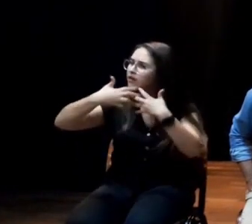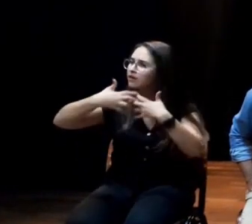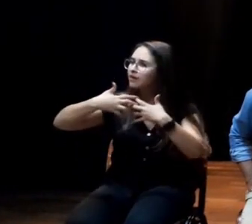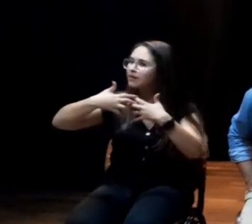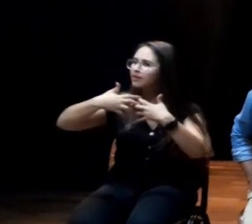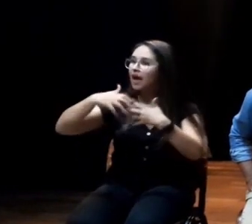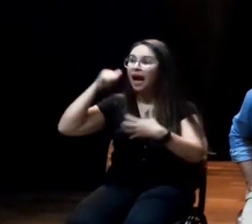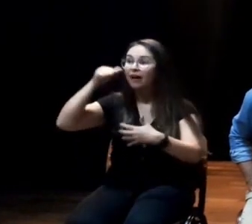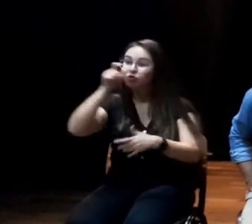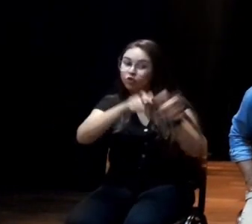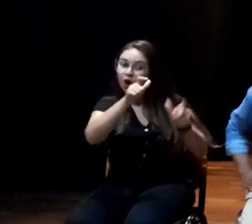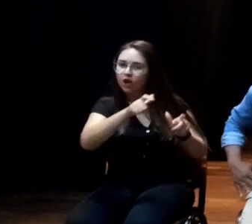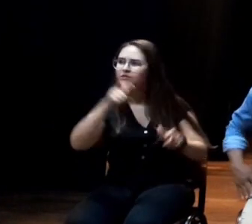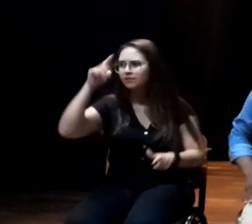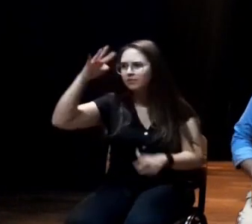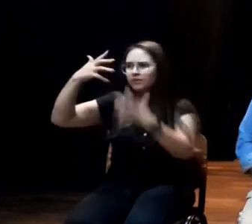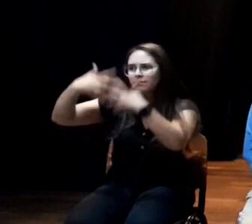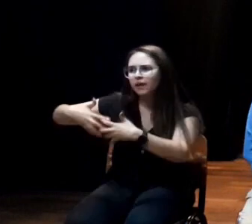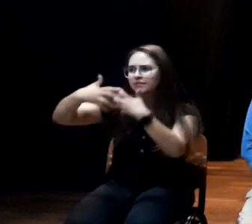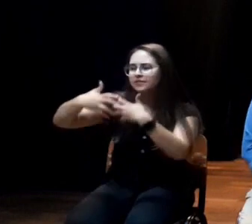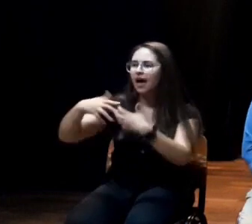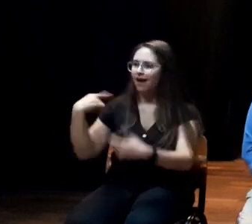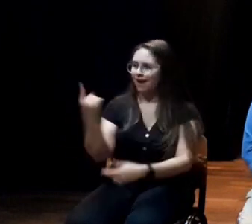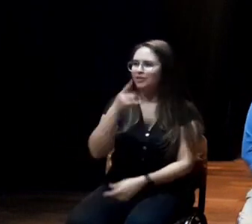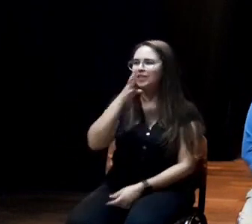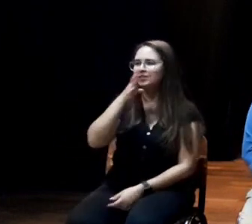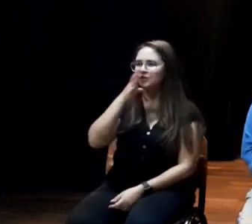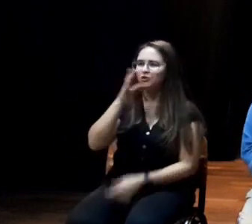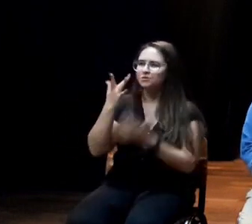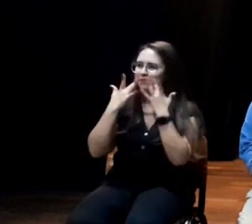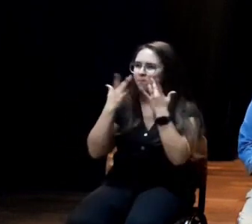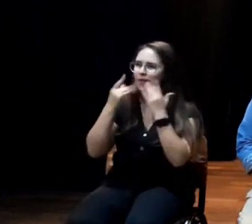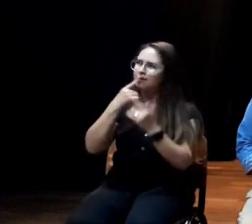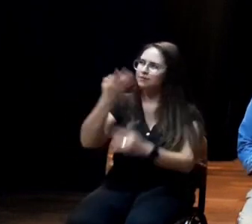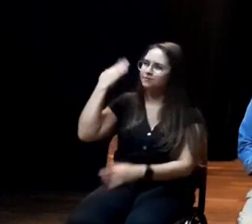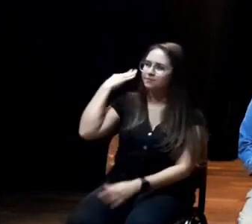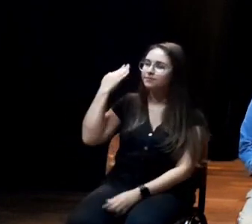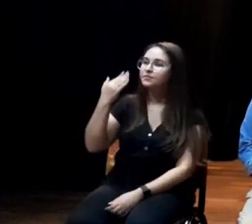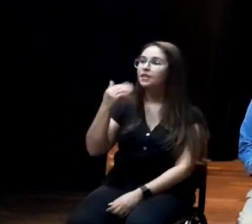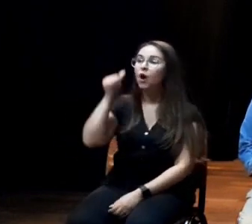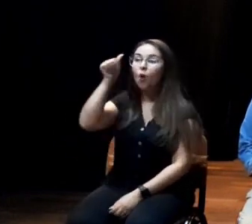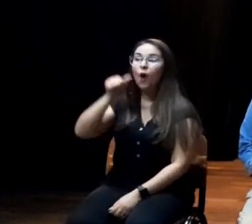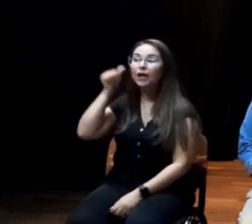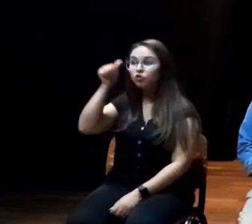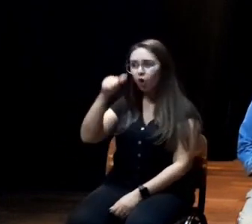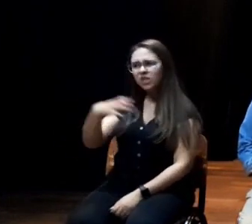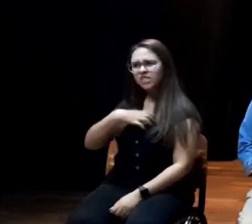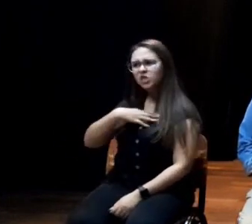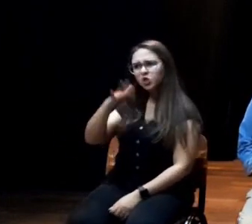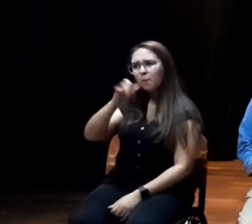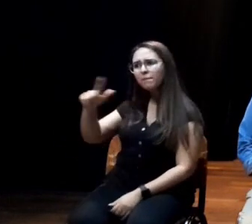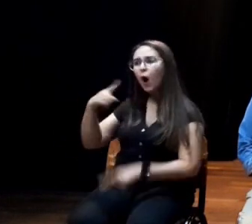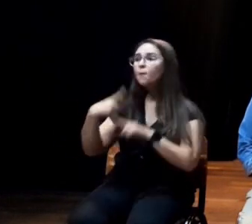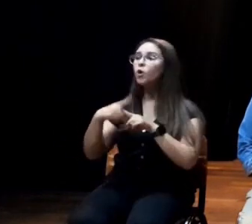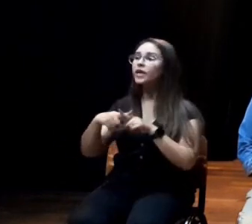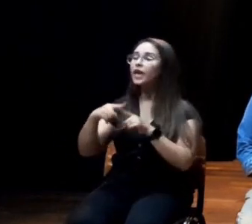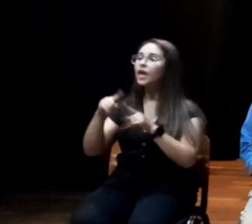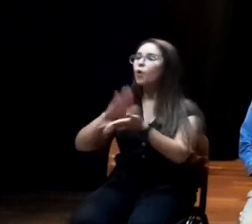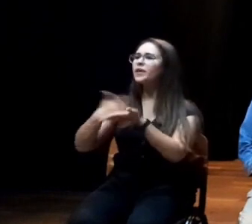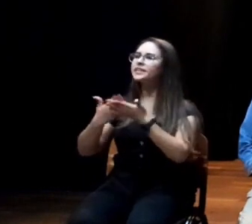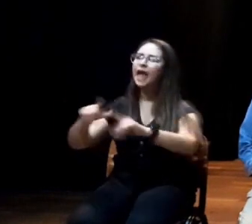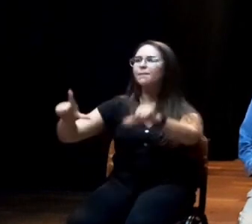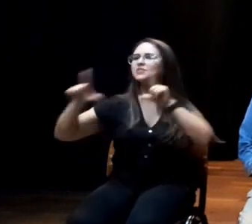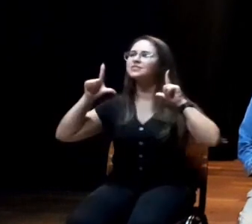Para os atores pensarem. A gente assistiu uma peça recentemente em que o ator se sentiu ofendido porque o intérprete